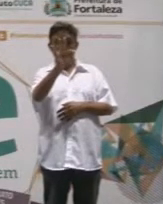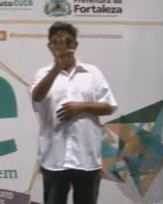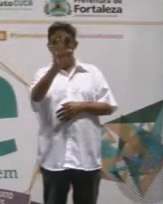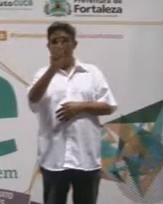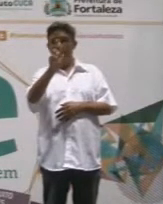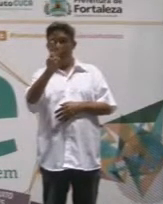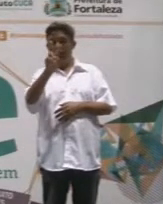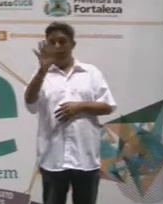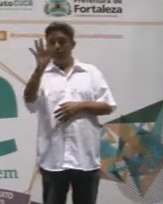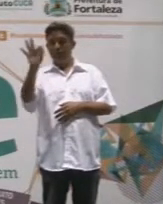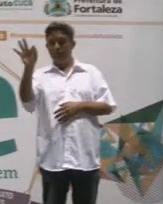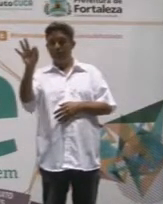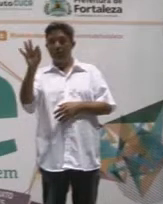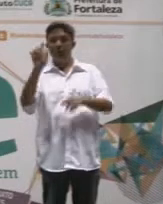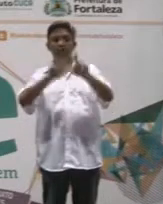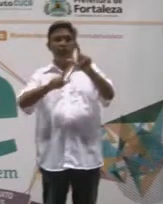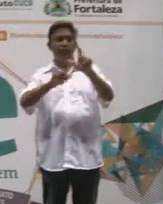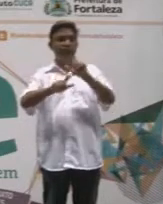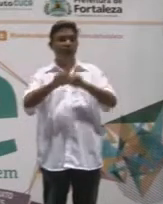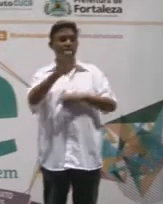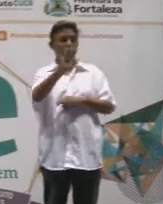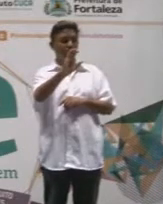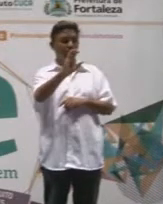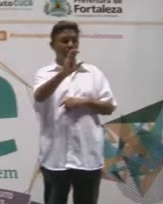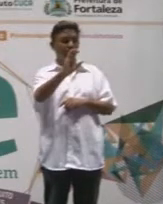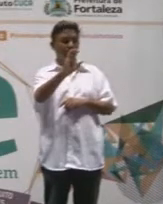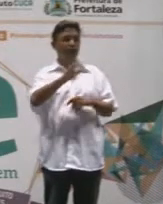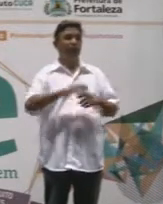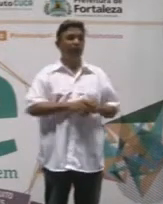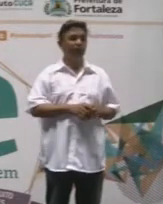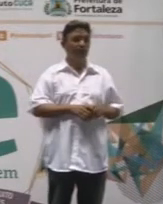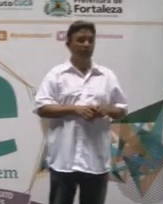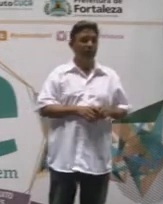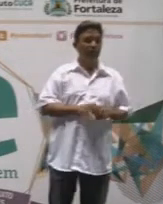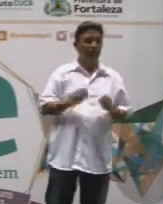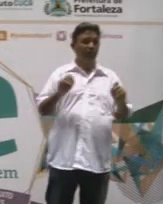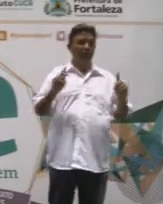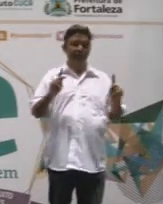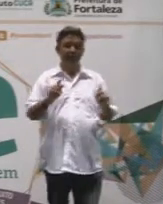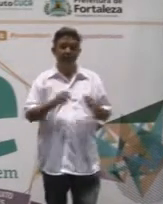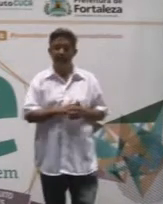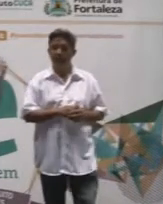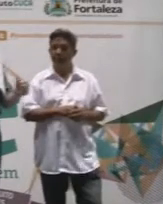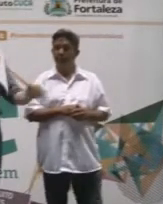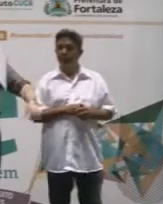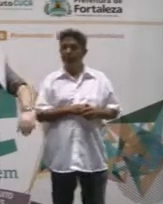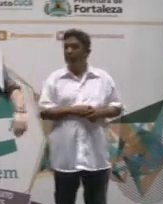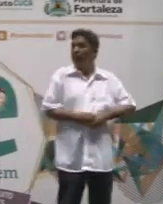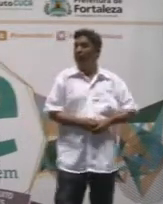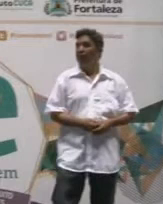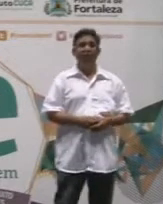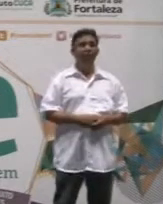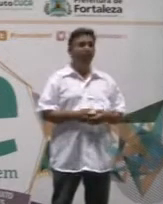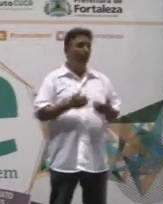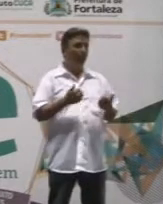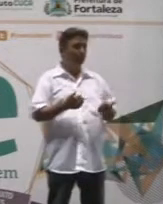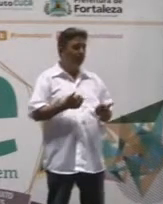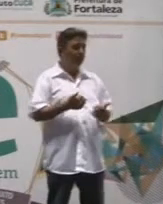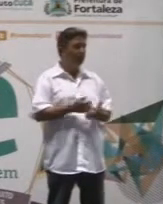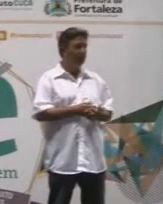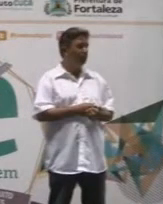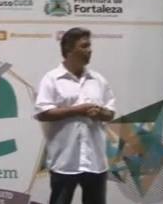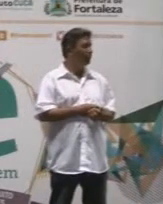item C de casa. Ok? C de casa. Muito bem, muito